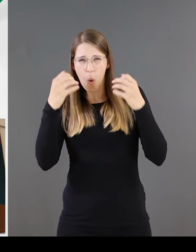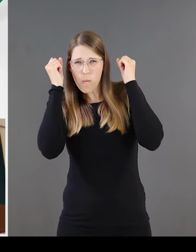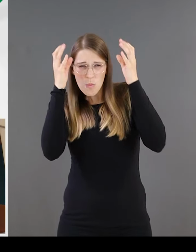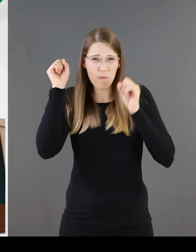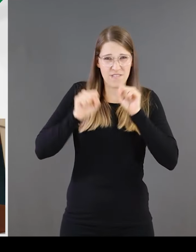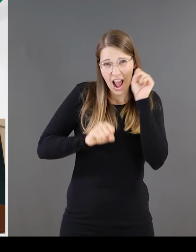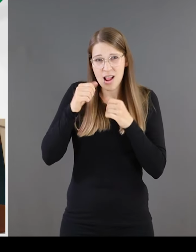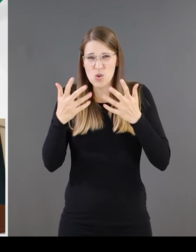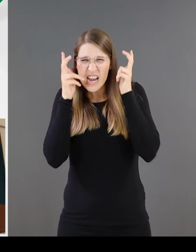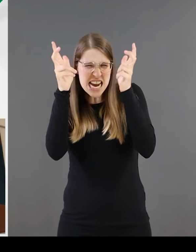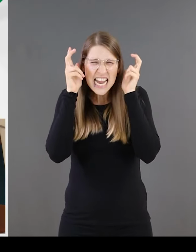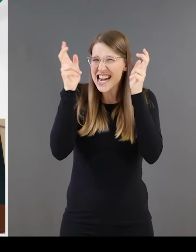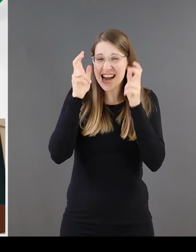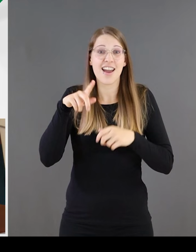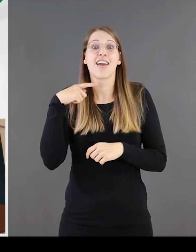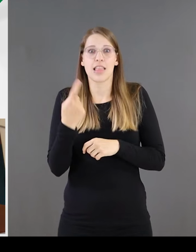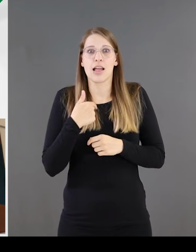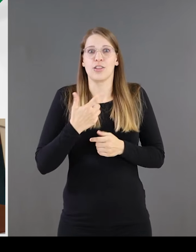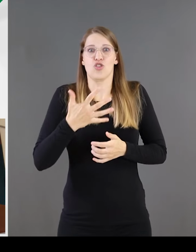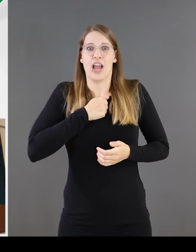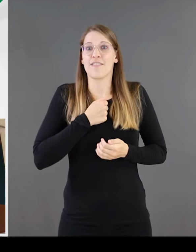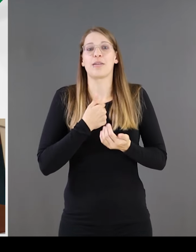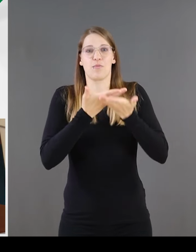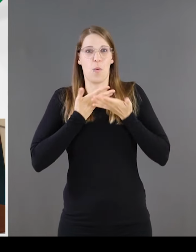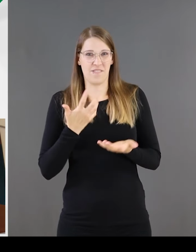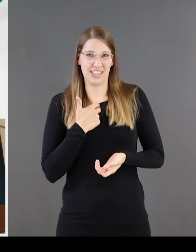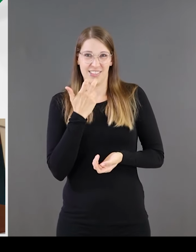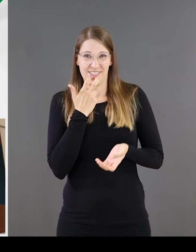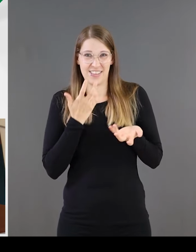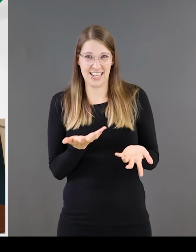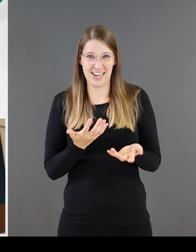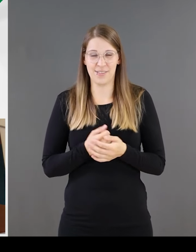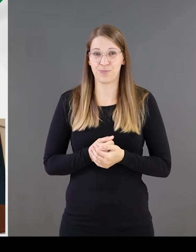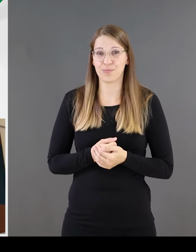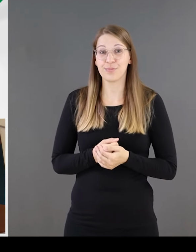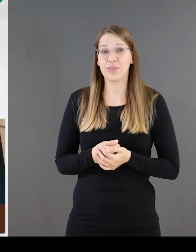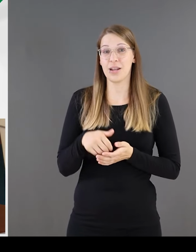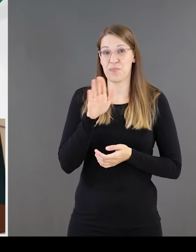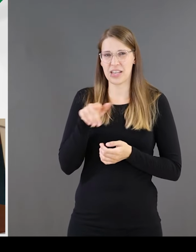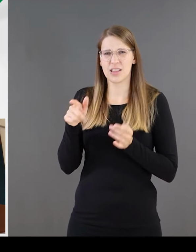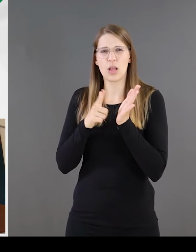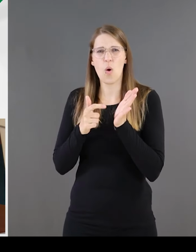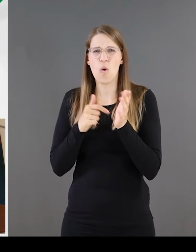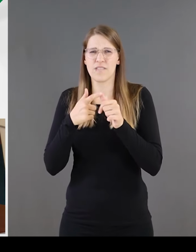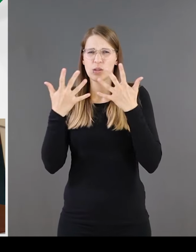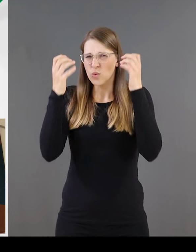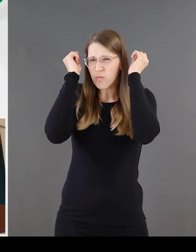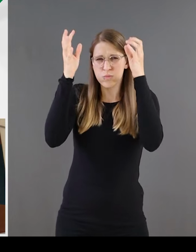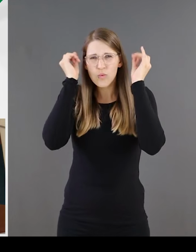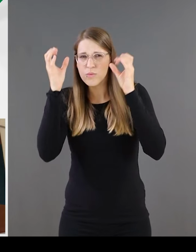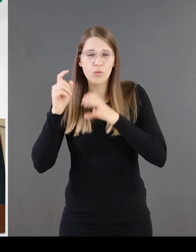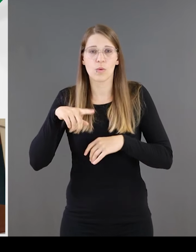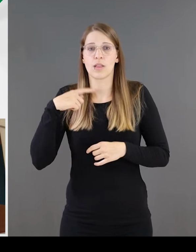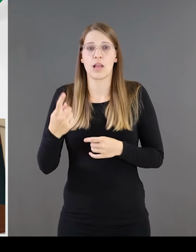setze ich mich mit dem Schreien durch. Kleine Kinder können sich oft an den Auslöser, nachdem der Wutanfall vorbei ist, nicht mehr